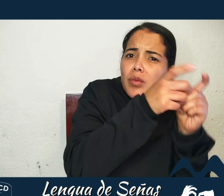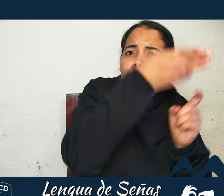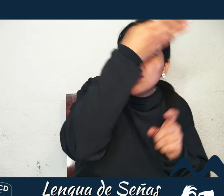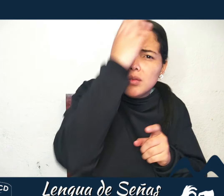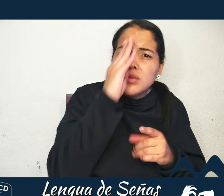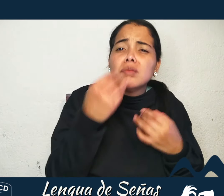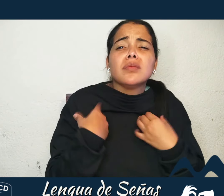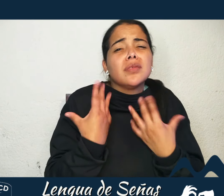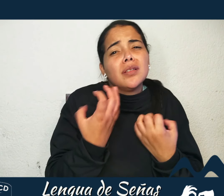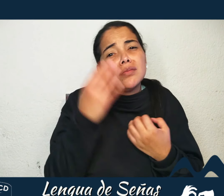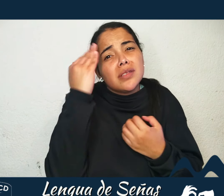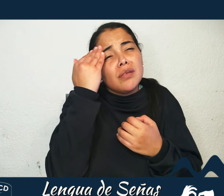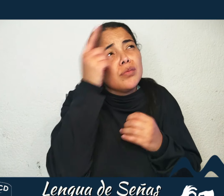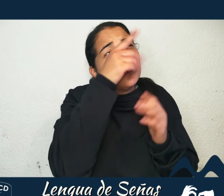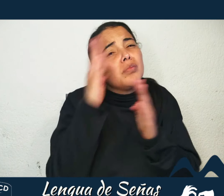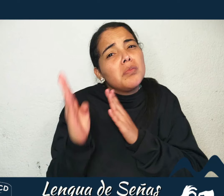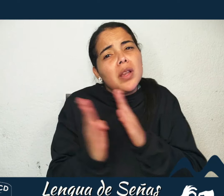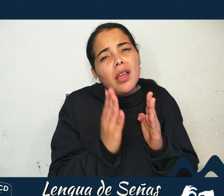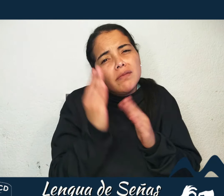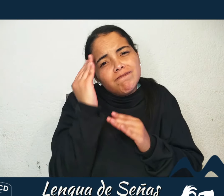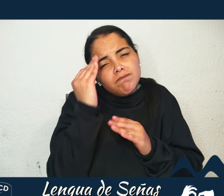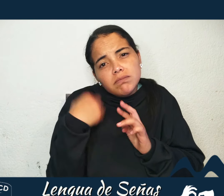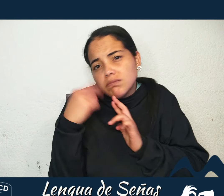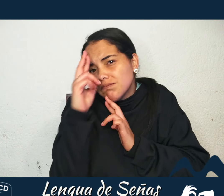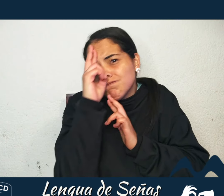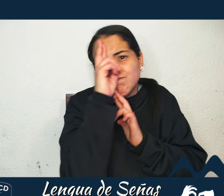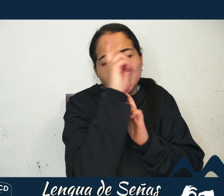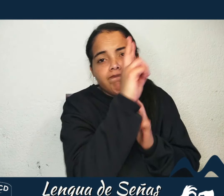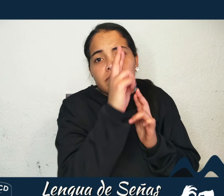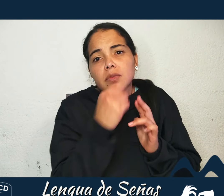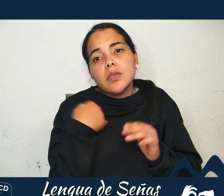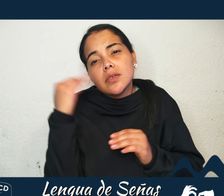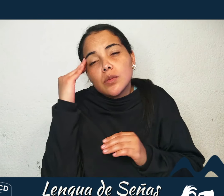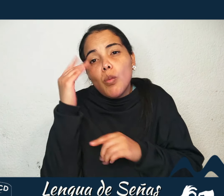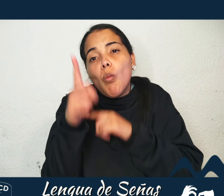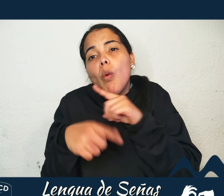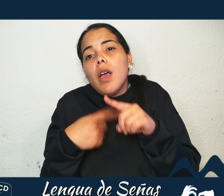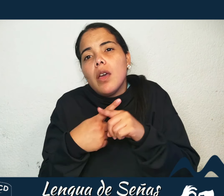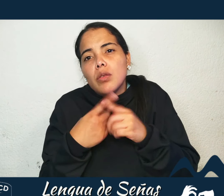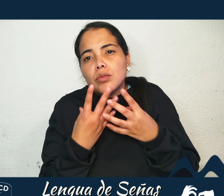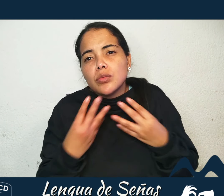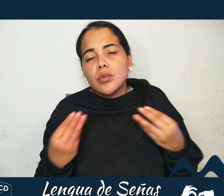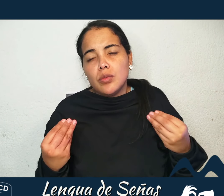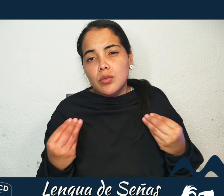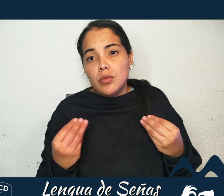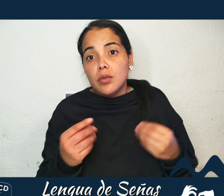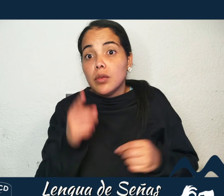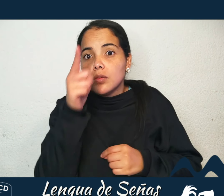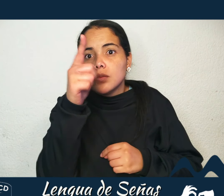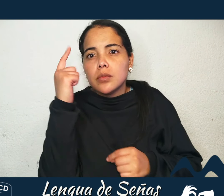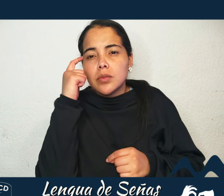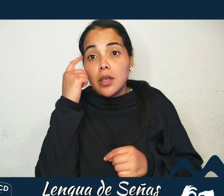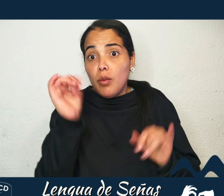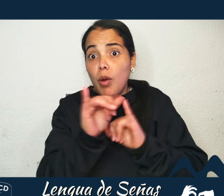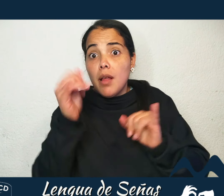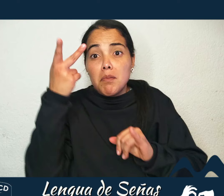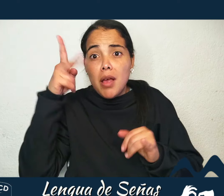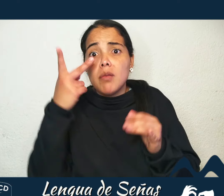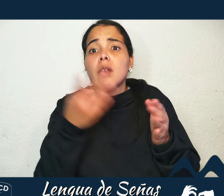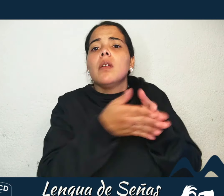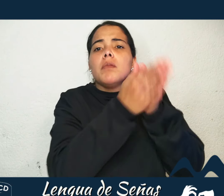a dar ese entendimiento. Y eso es lo que Pablo llegó a comprender. Después de haberle pedido 3 veces a